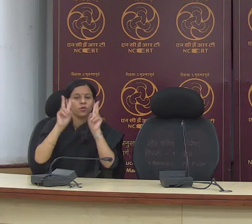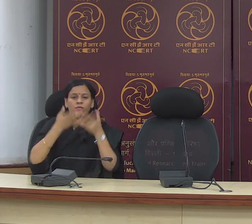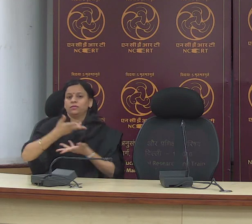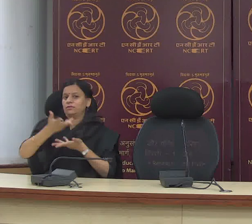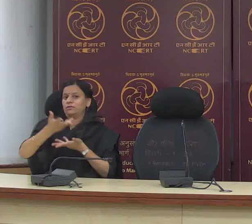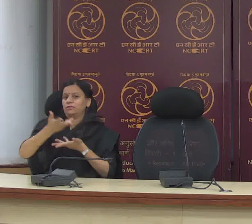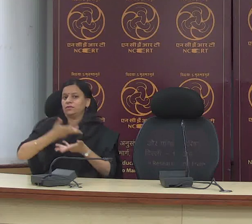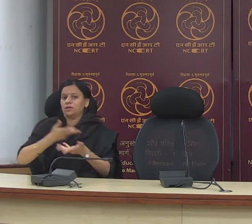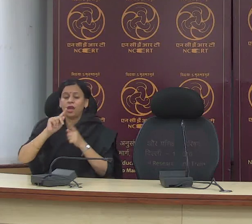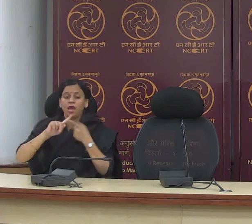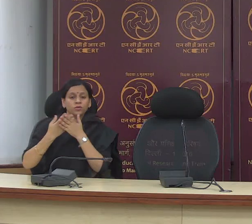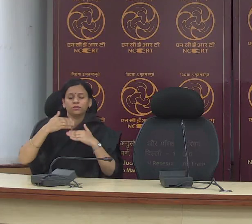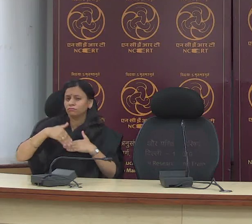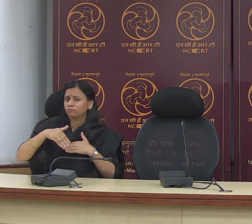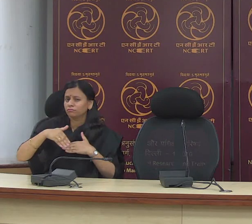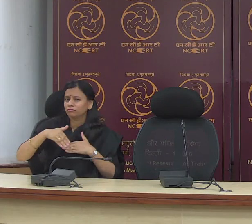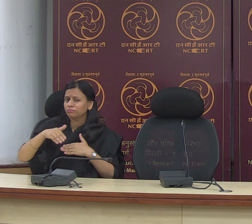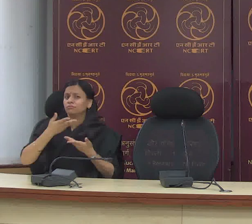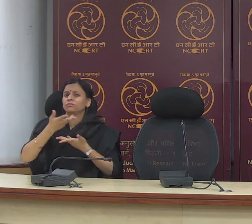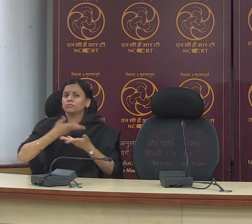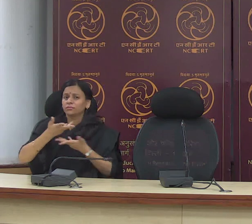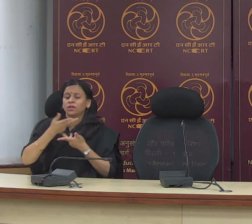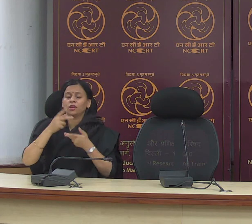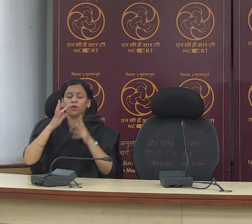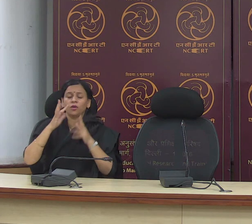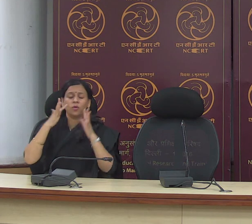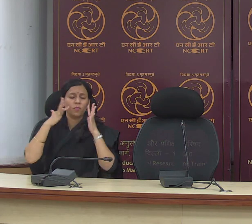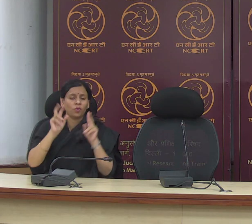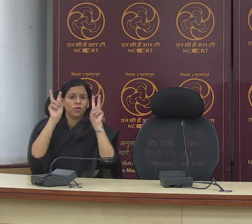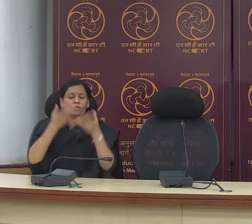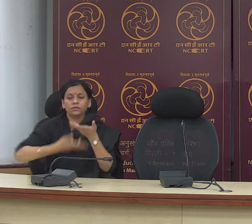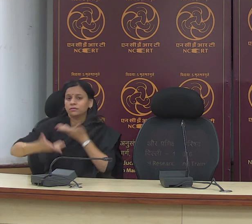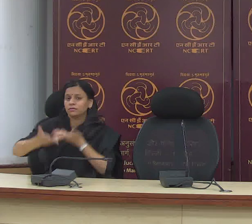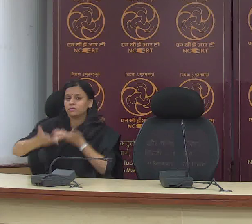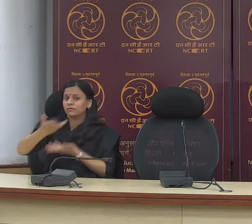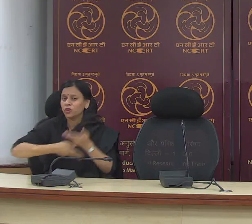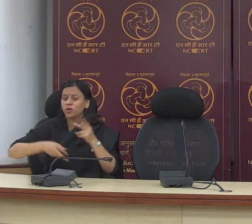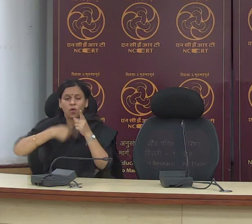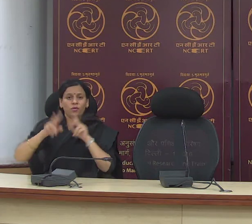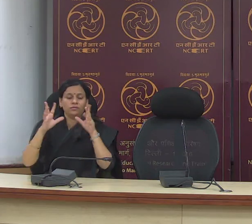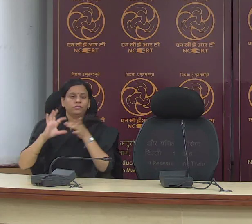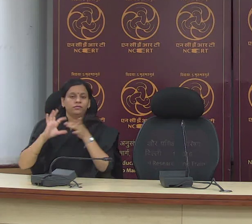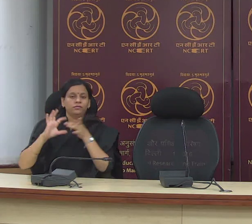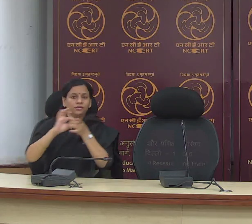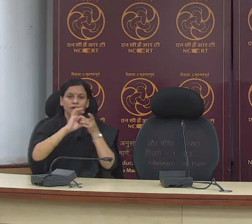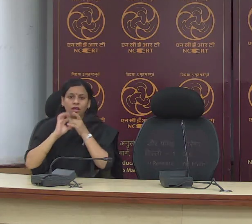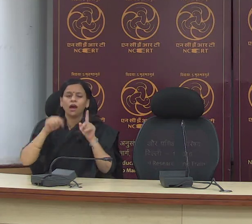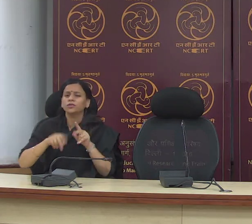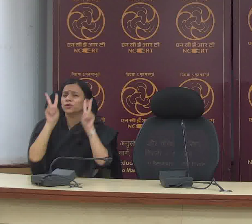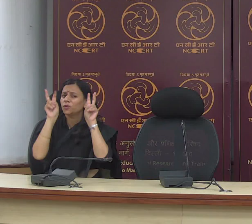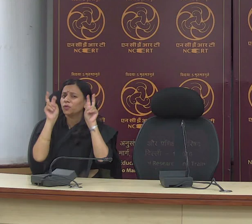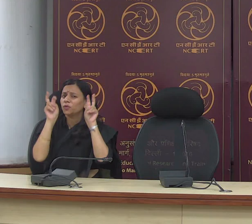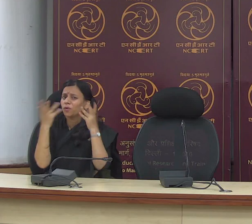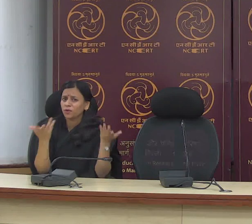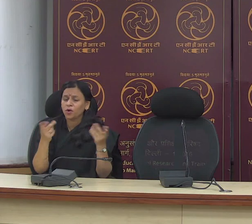शिक्षा के क्षेत्र में कामों में, उसके जरिए आज एक हम महत्वपूर्ण विषय पर आपके साथ चर्चा करने के लिए आए हैं। आज का जो हमारा विषय है वो